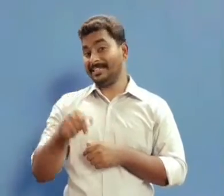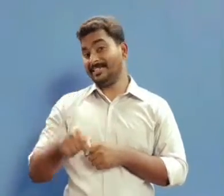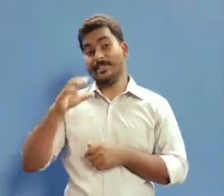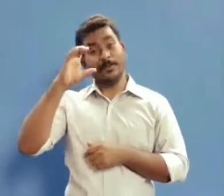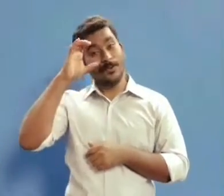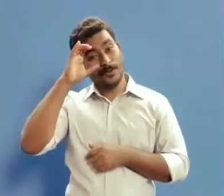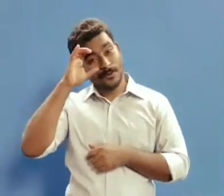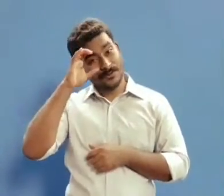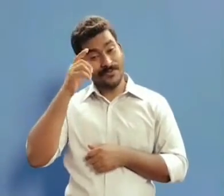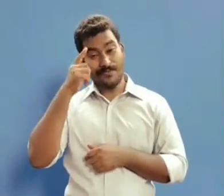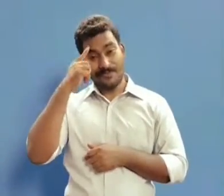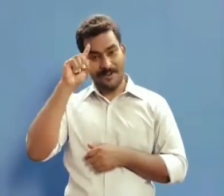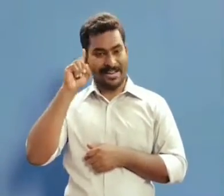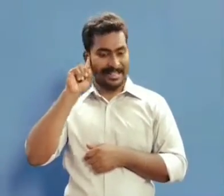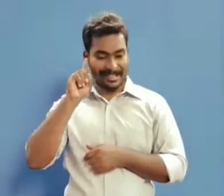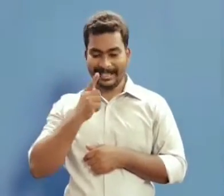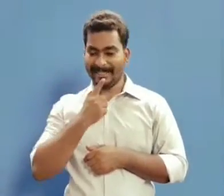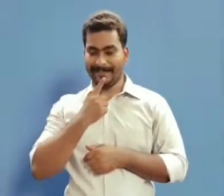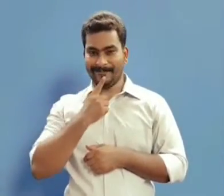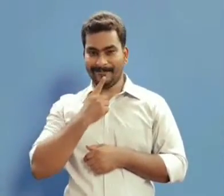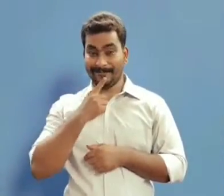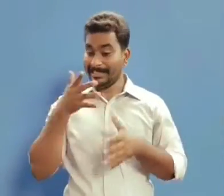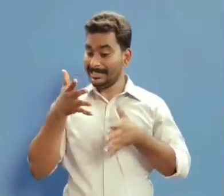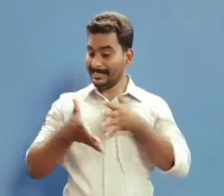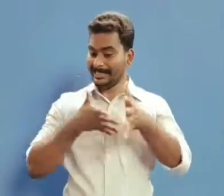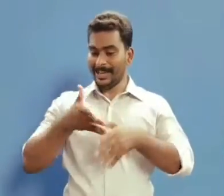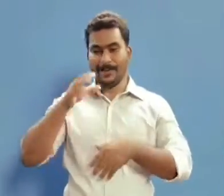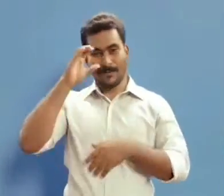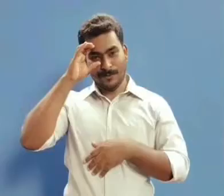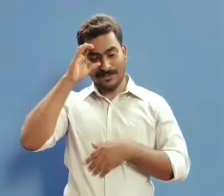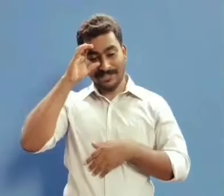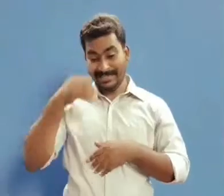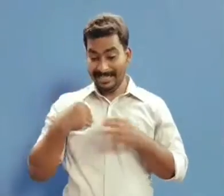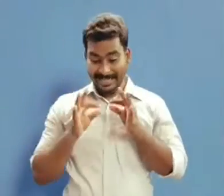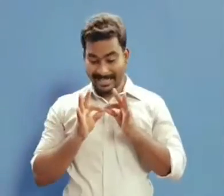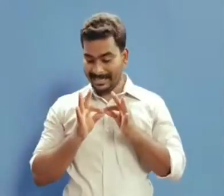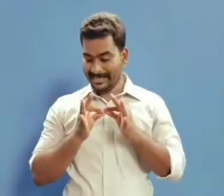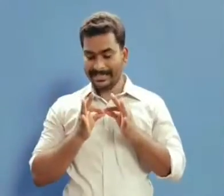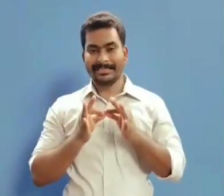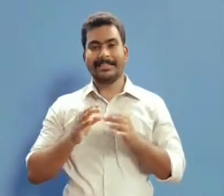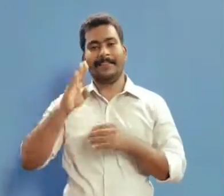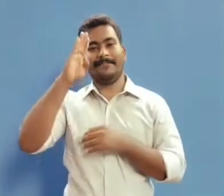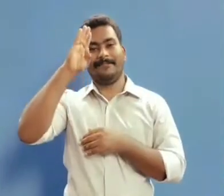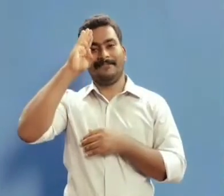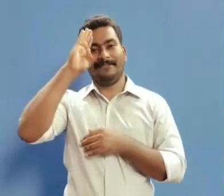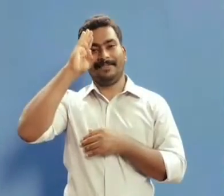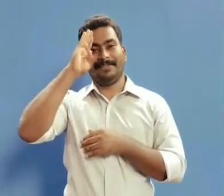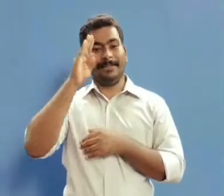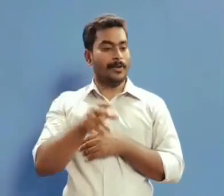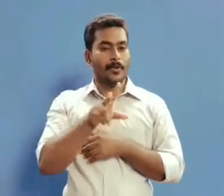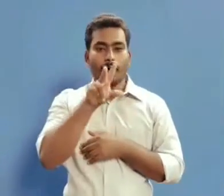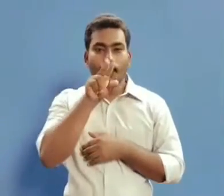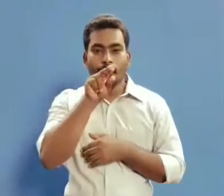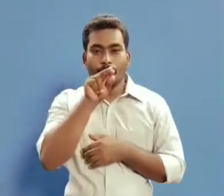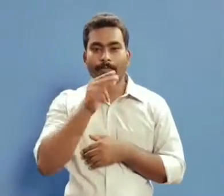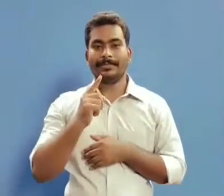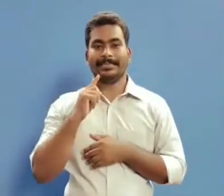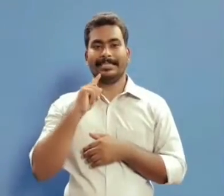ശ്രവണ പരിമിതിയുള്ളവർക്കായുള്ള നിഷ് ന്യൂസിൽ ആംഗ്യഭാഷാ പരിഭാഷകൻ വിനയചന്ദ്രനോടൊപ്പം സിൽവി മാക്സിമേന.